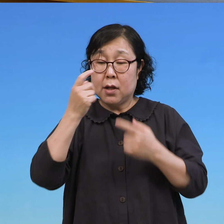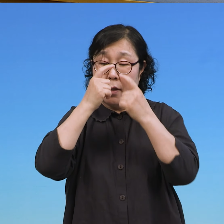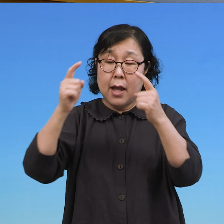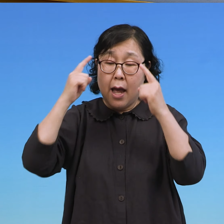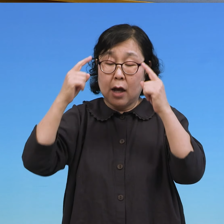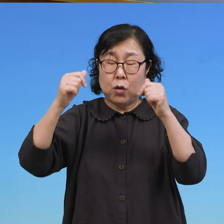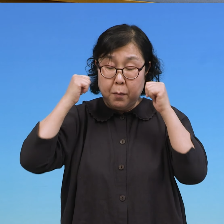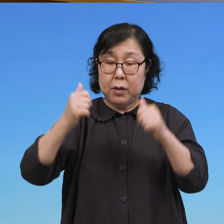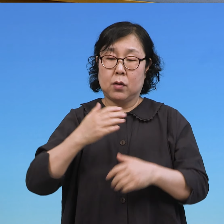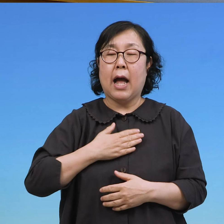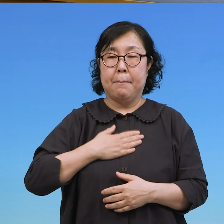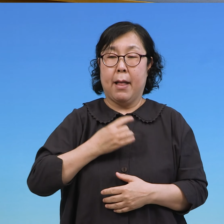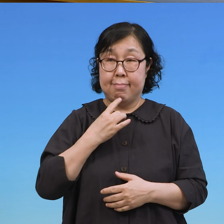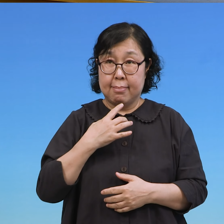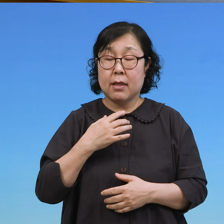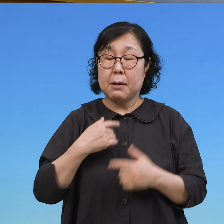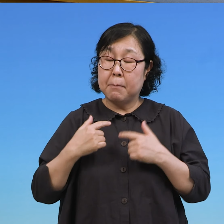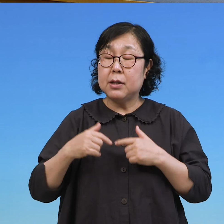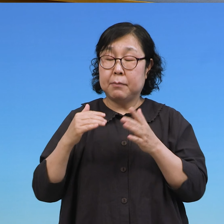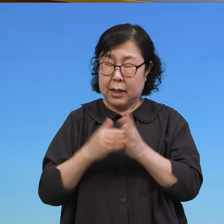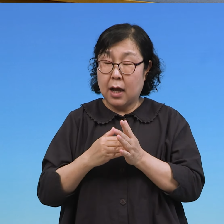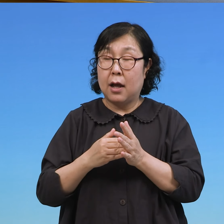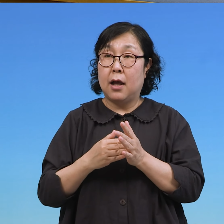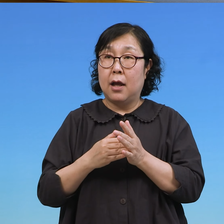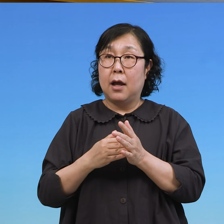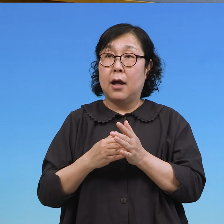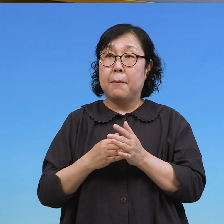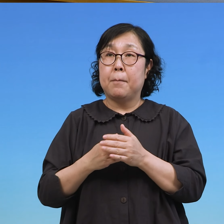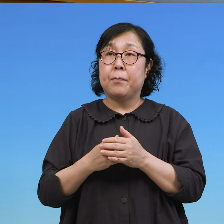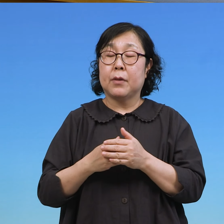미국에서 대학 졸업하게 됐을 때 기쁨도 내가 기뻤고요,